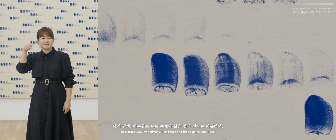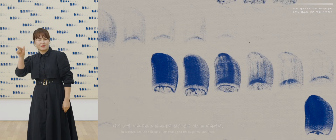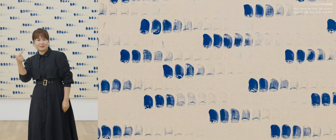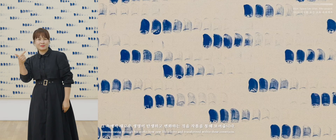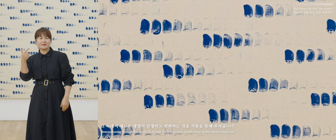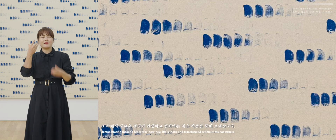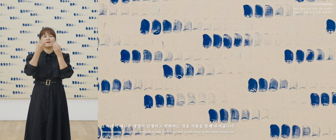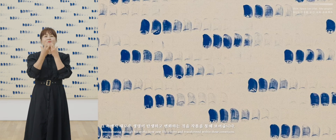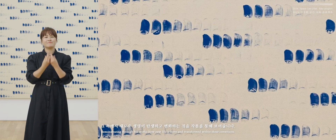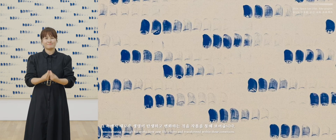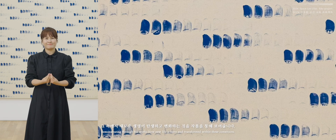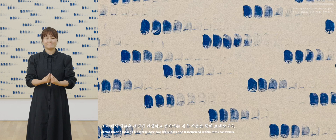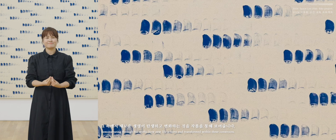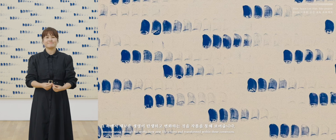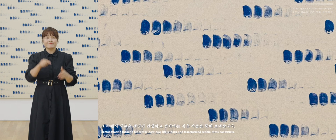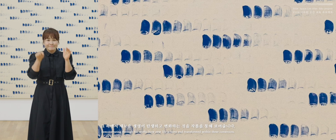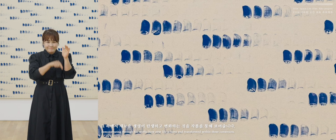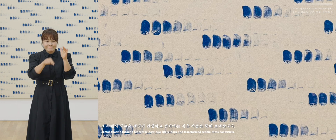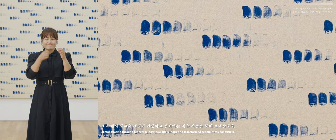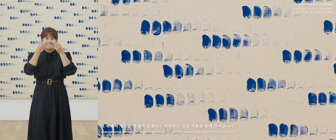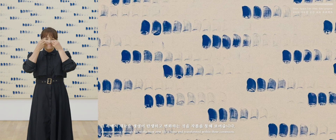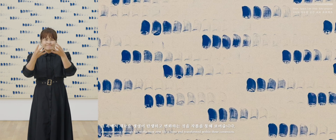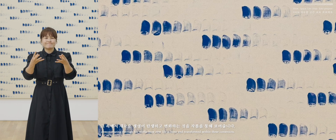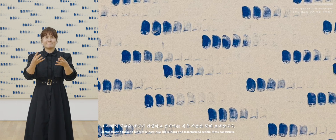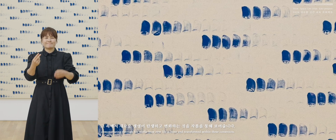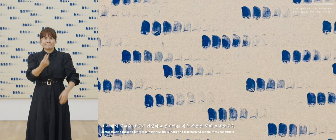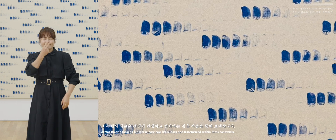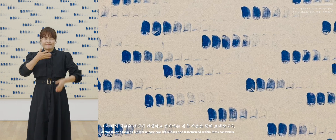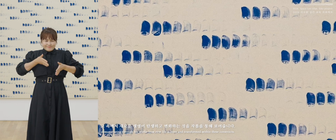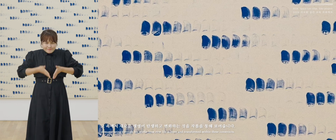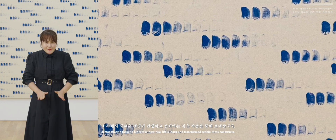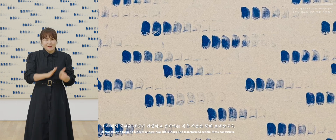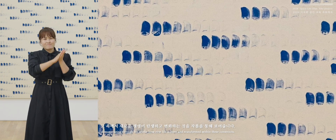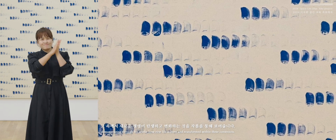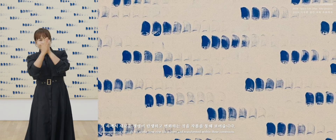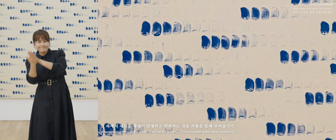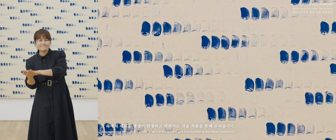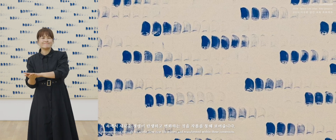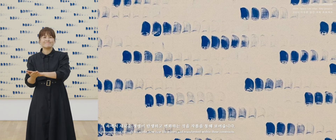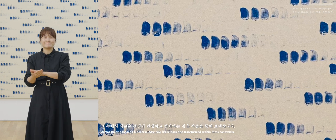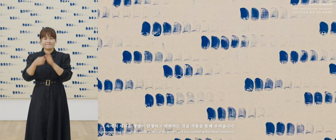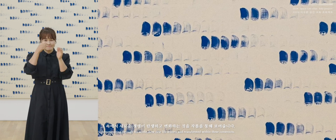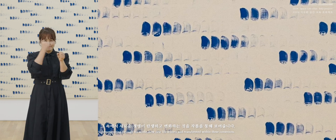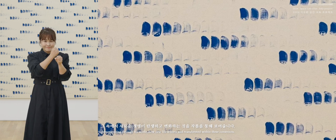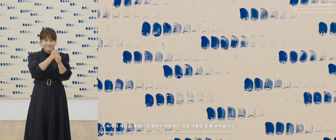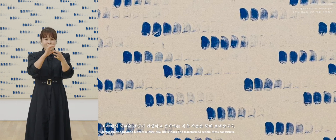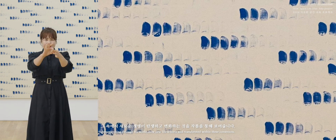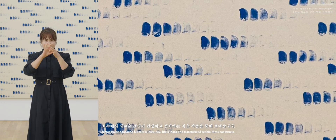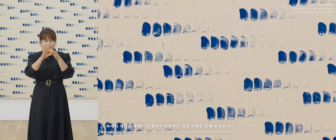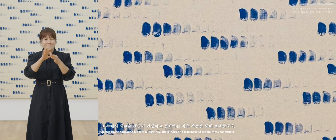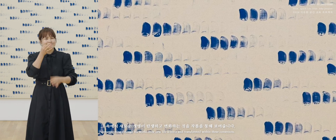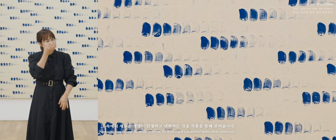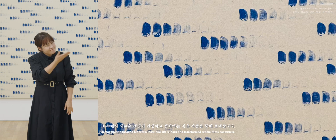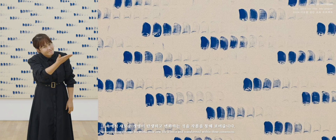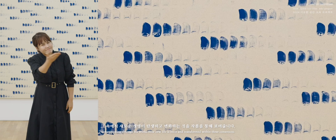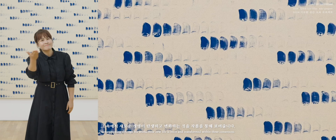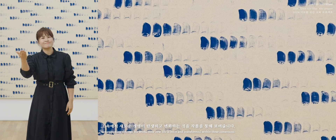비유하며 그 속에서 새로운 생명이 탄생하고 변화하는 것을 작품을 통해